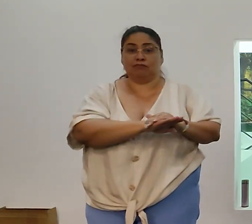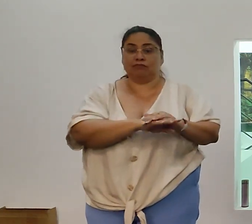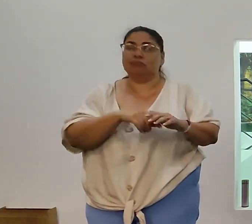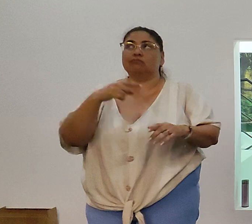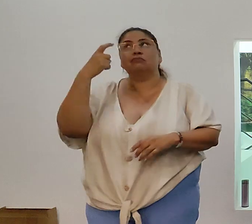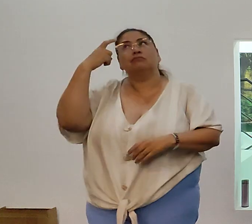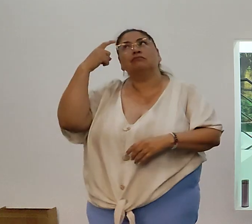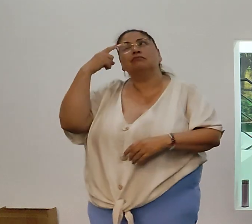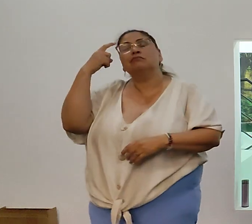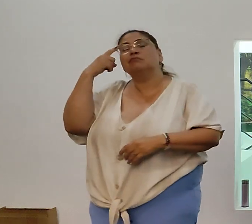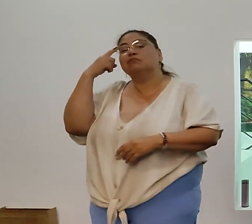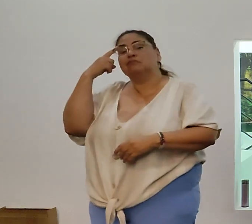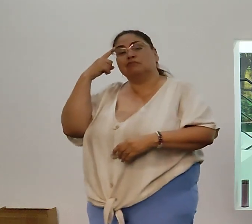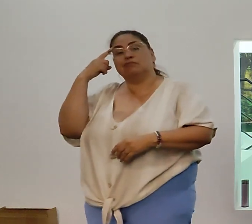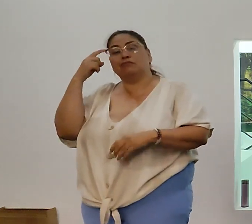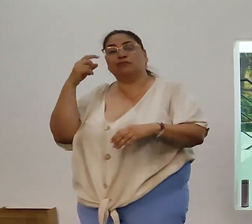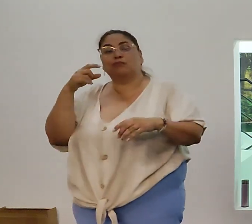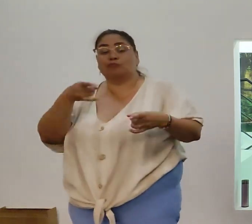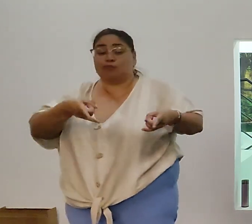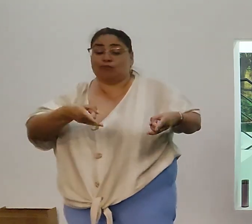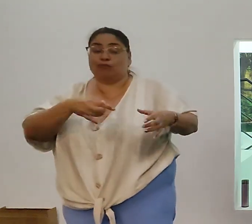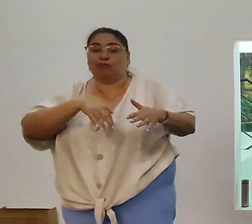sepultamento do rico.